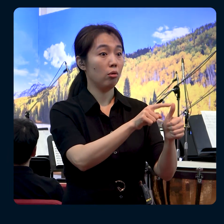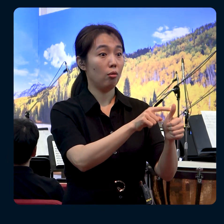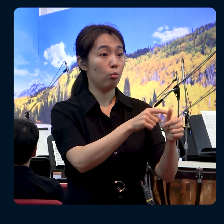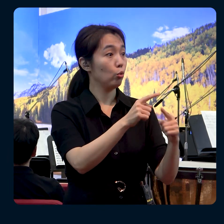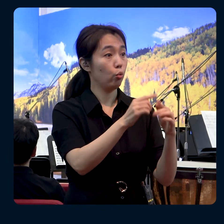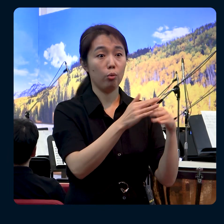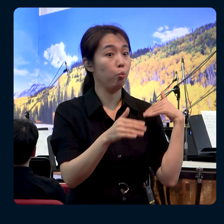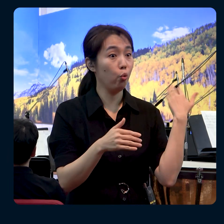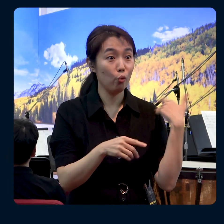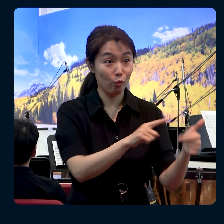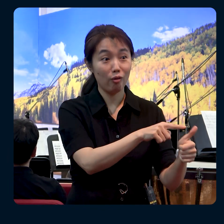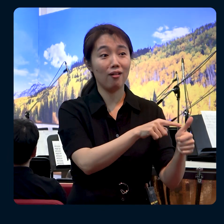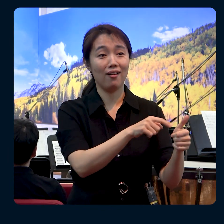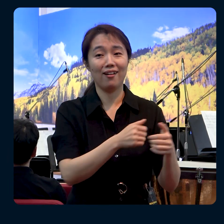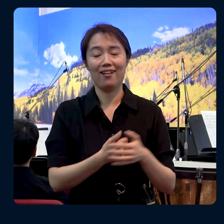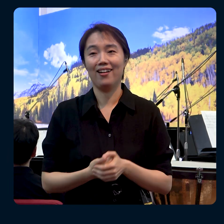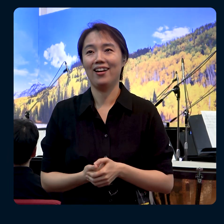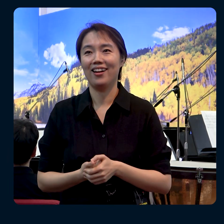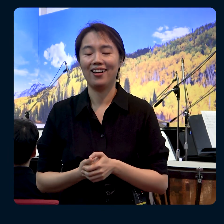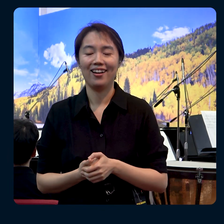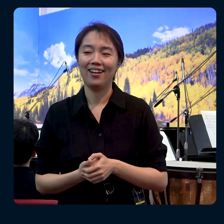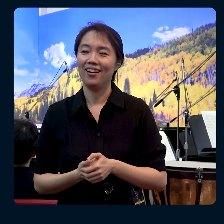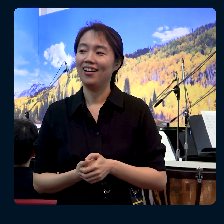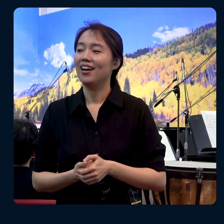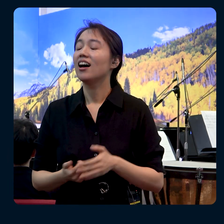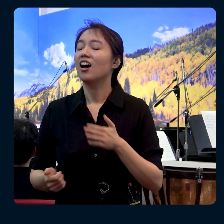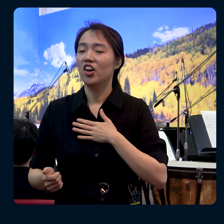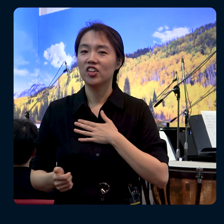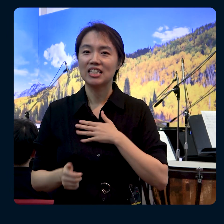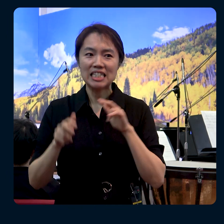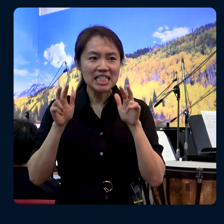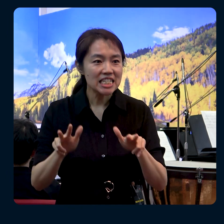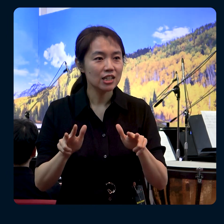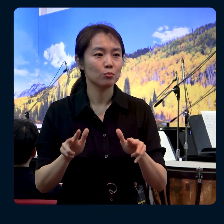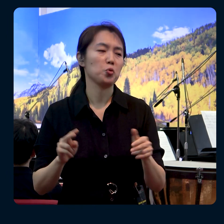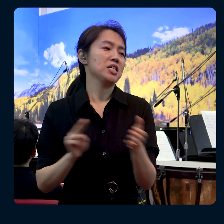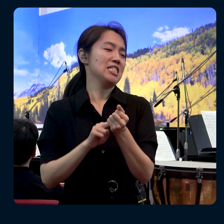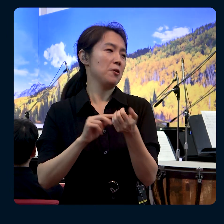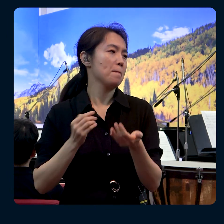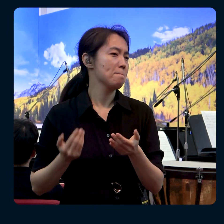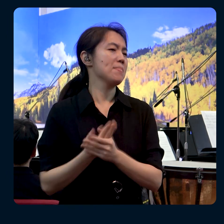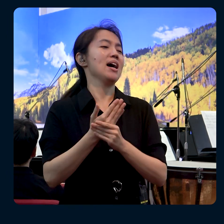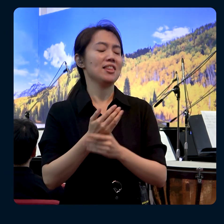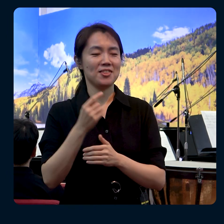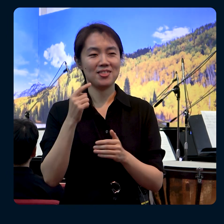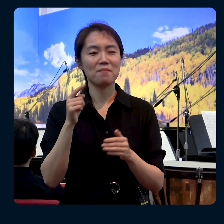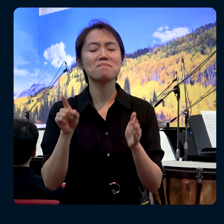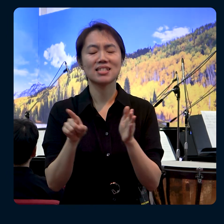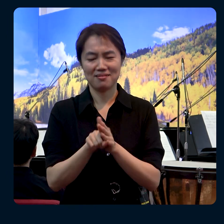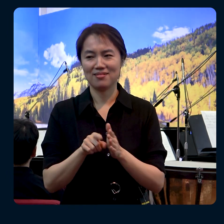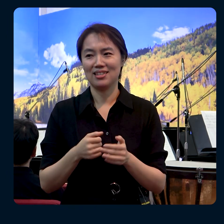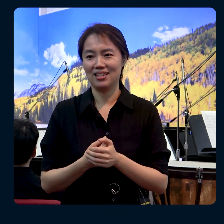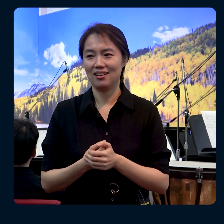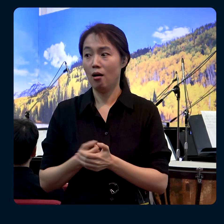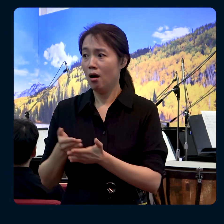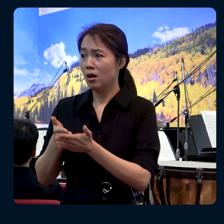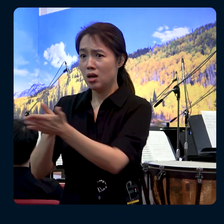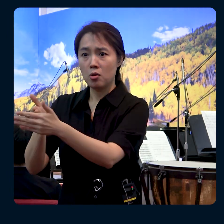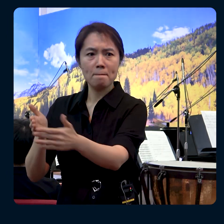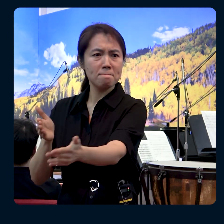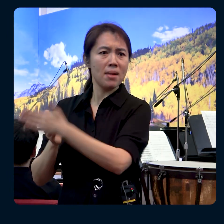여러분, 하나님은 그러신 분이에요. 난 이 시대도 하나님의 기적은 있다고 믿습니다. 아니 제출도